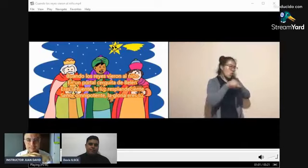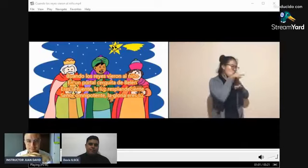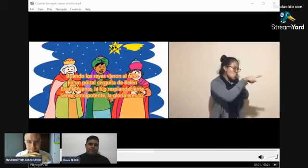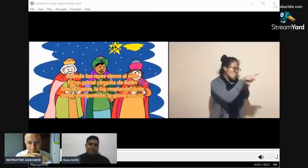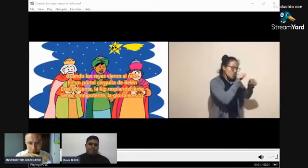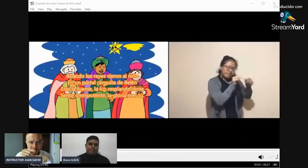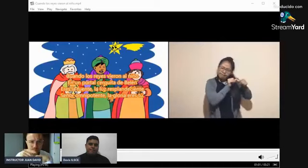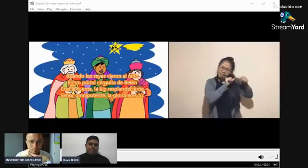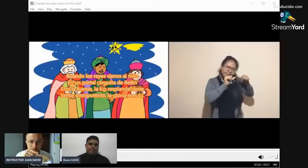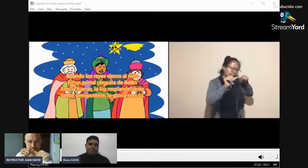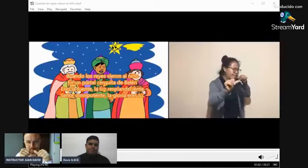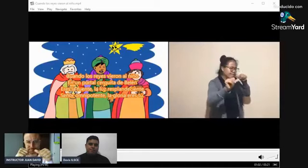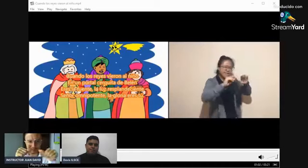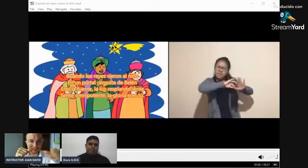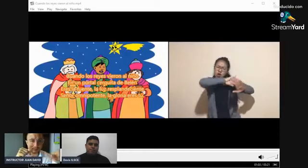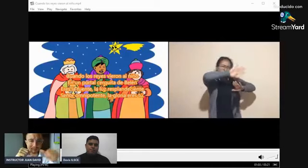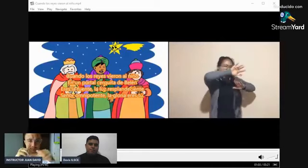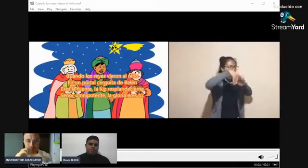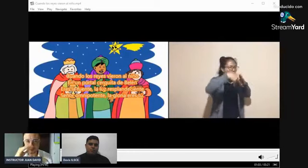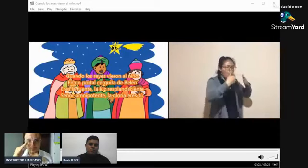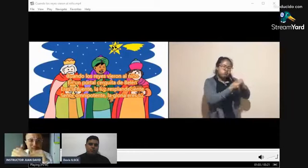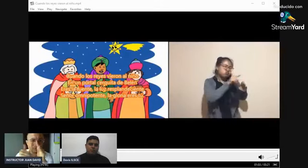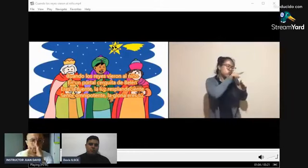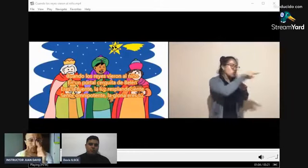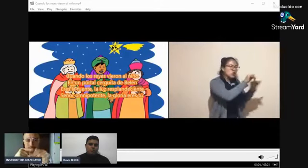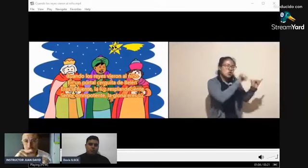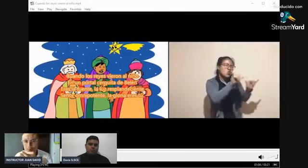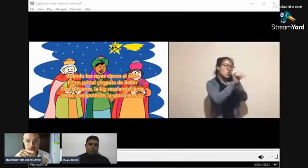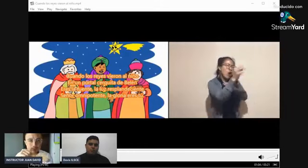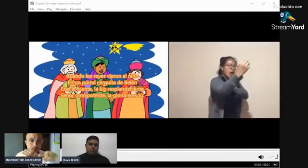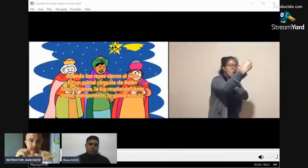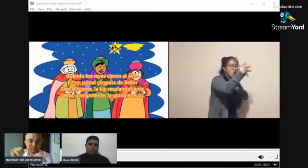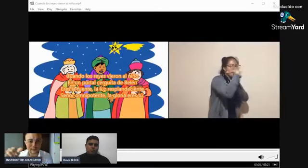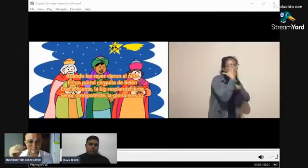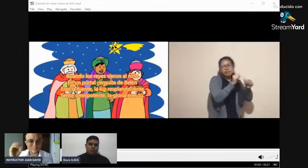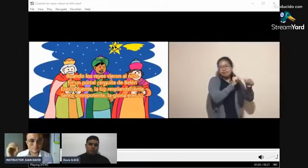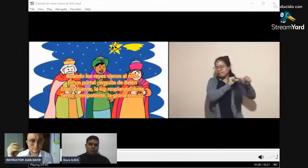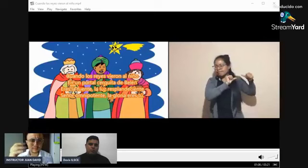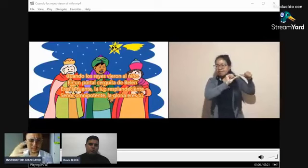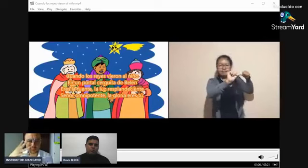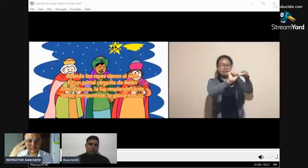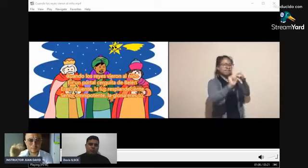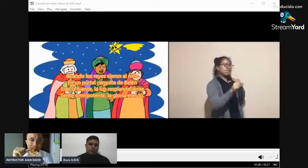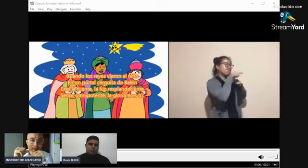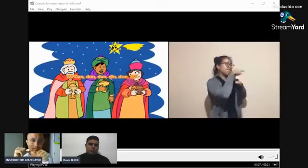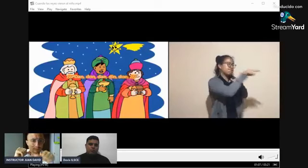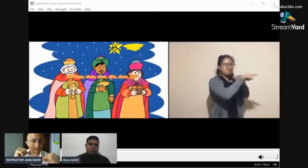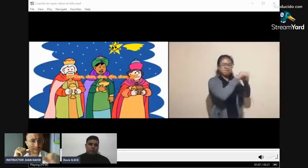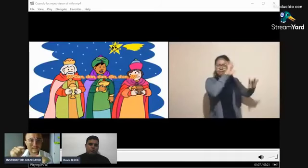la fuente, la luz resplandeciente, Señor omnipotente, la gloria eres tú.